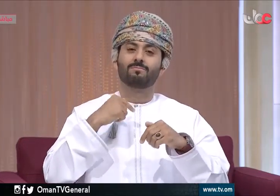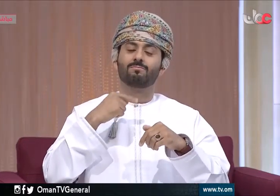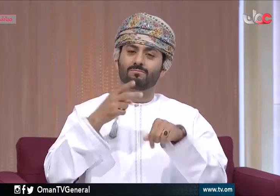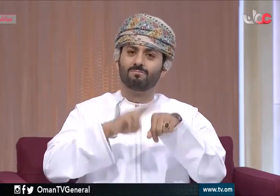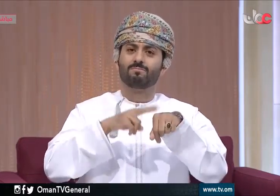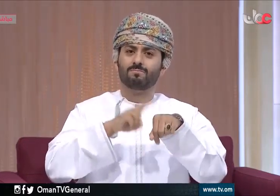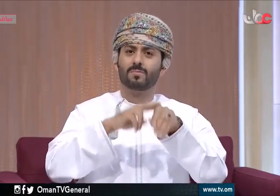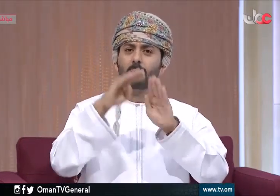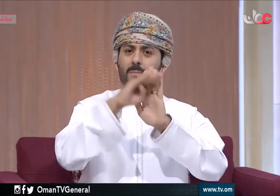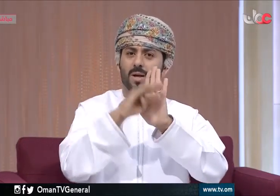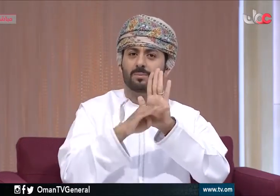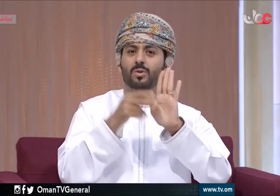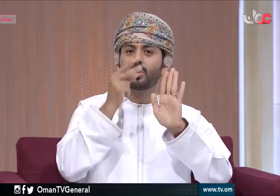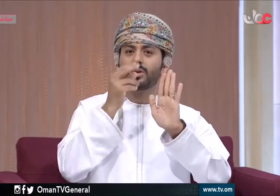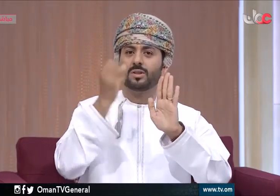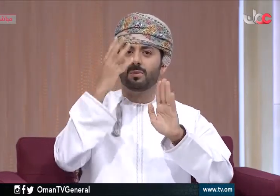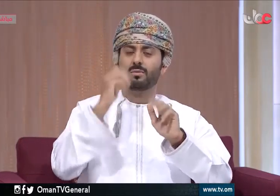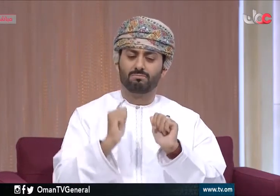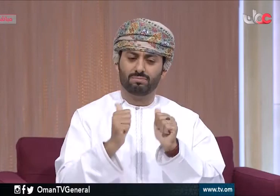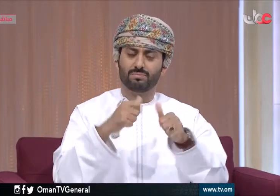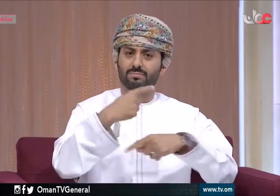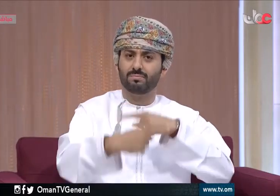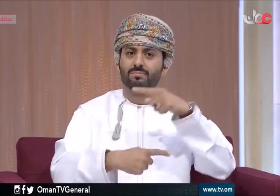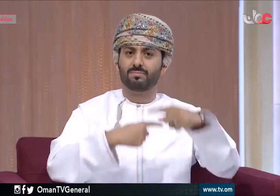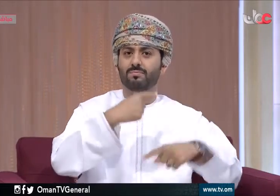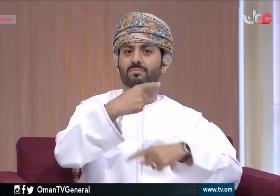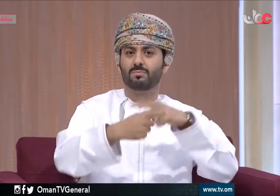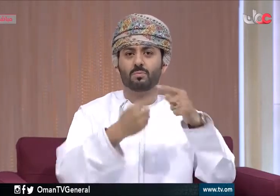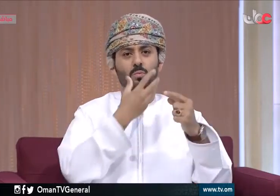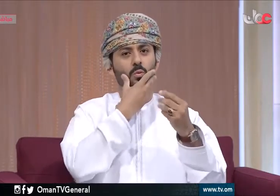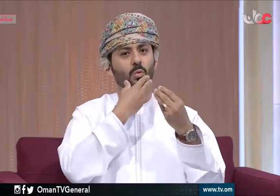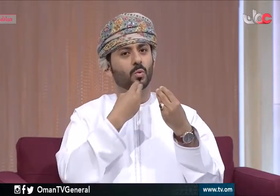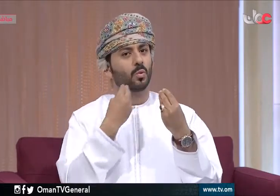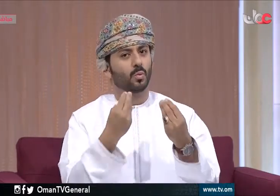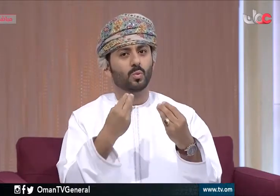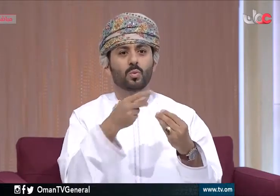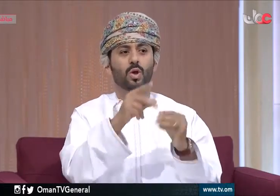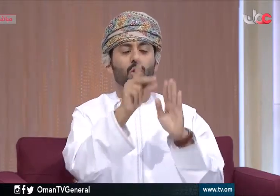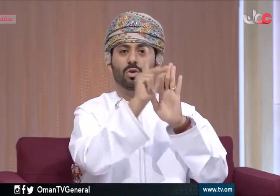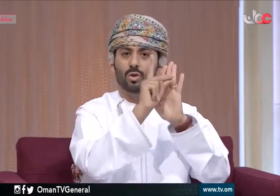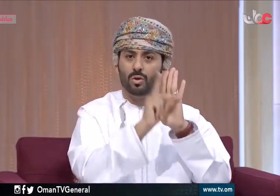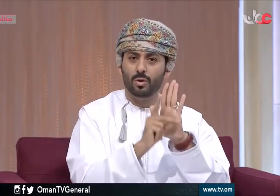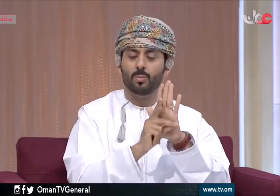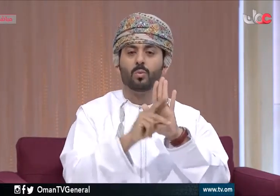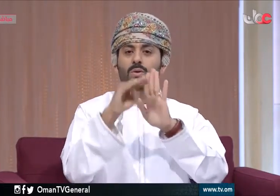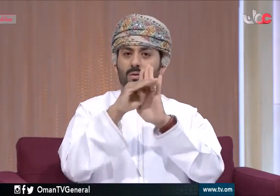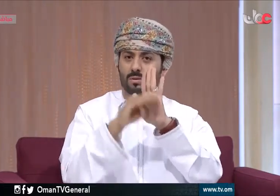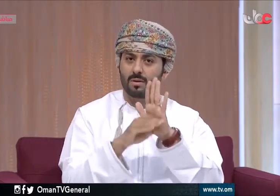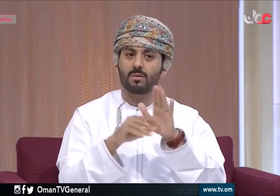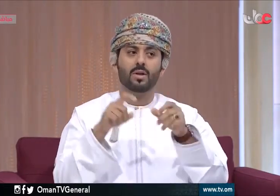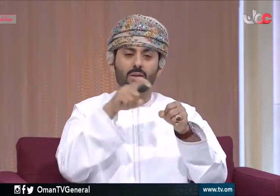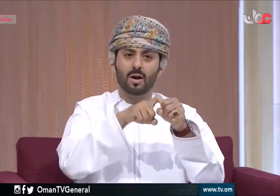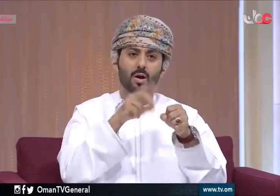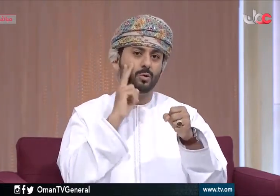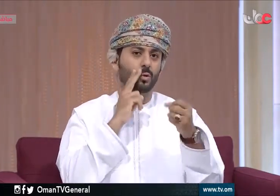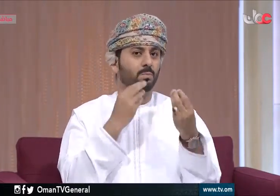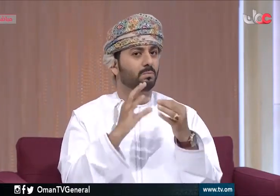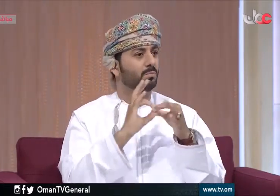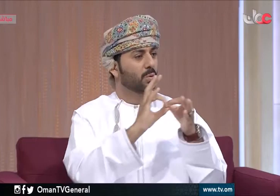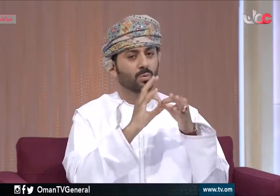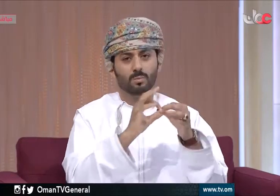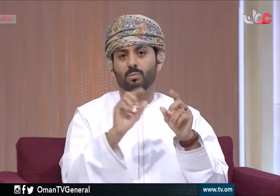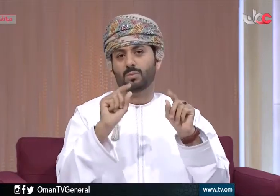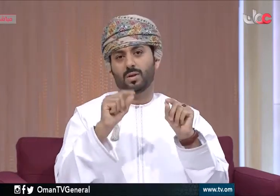الإشارة. في مواضيع كثيرة وأيضا فقرات متنوعة وجميلة في برنامج قهوة صباح،